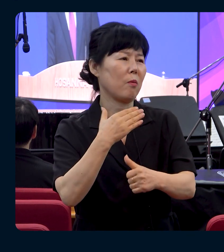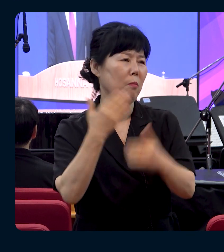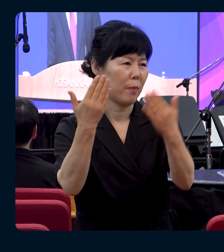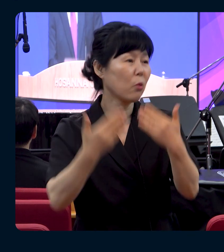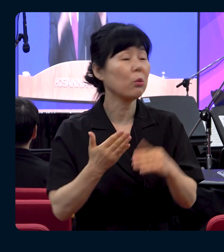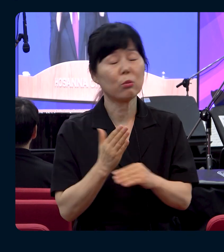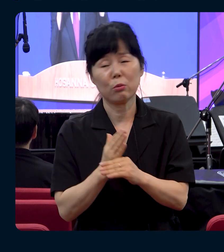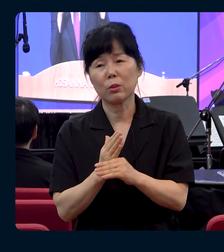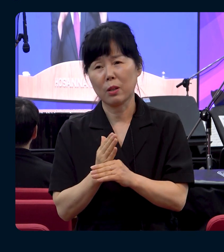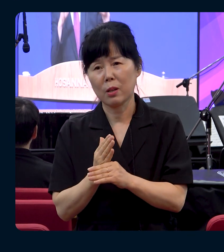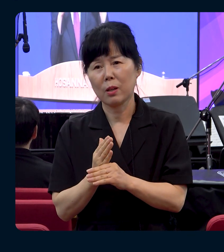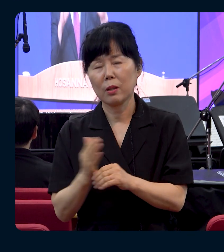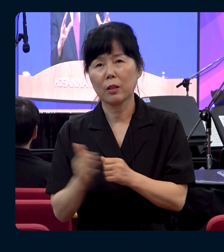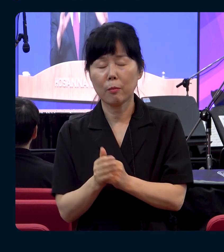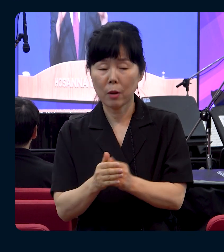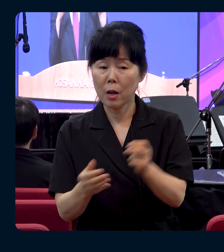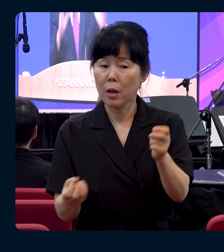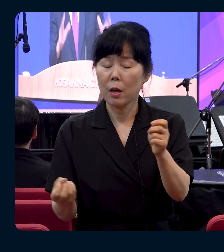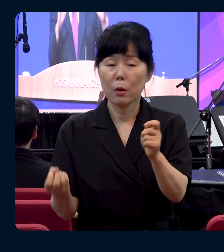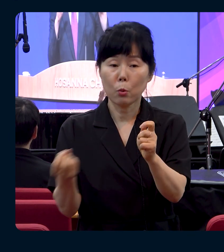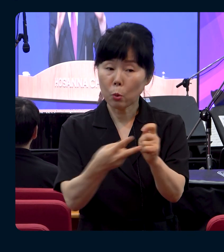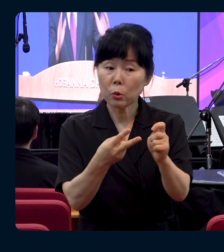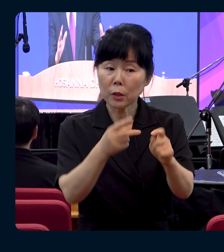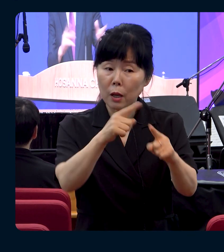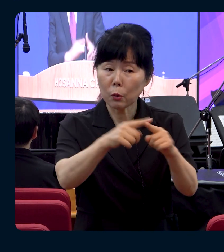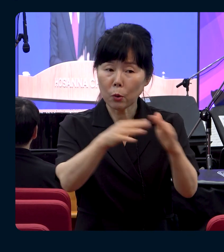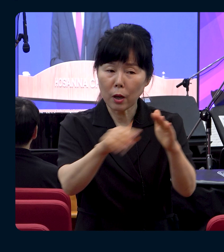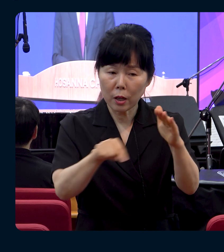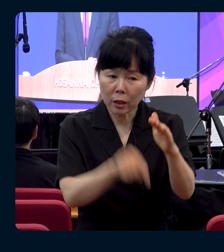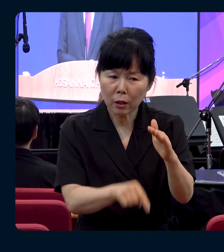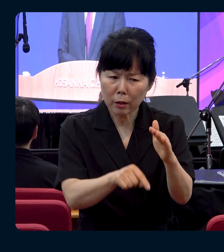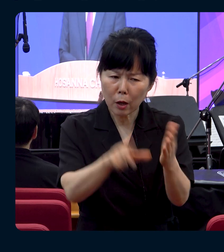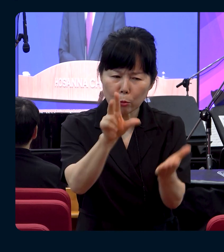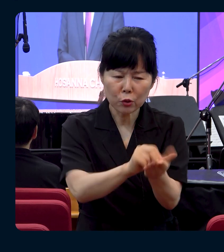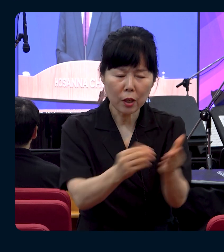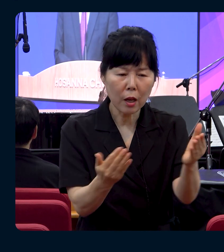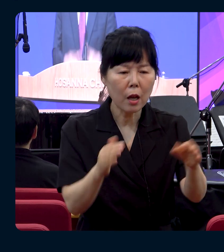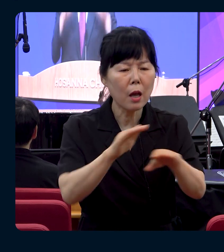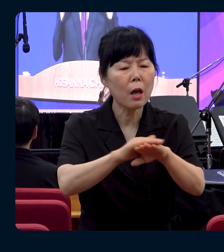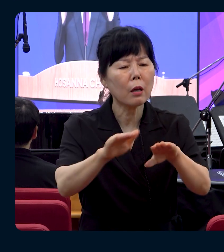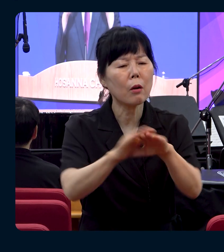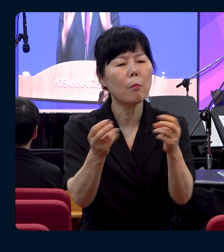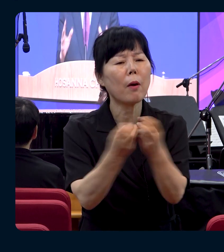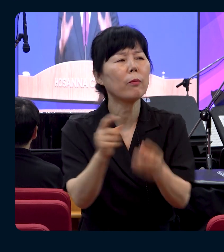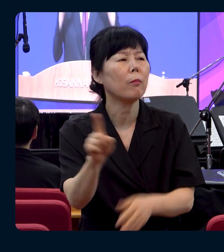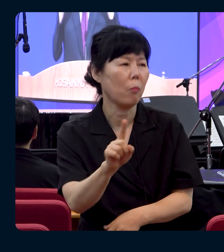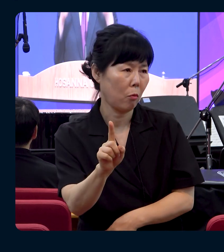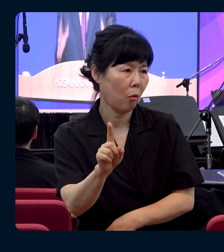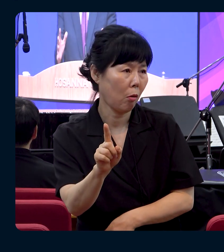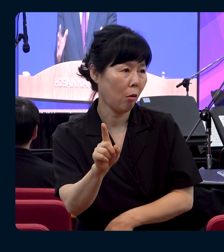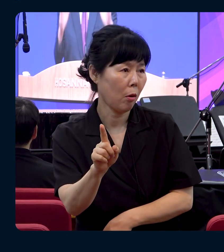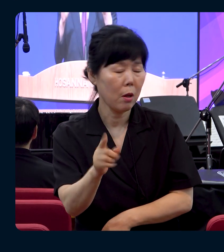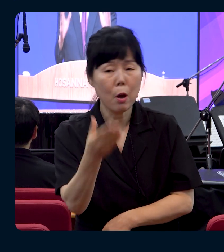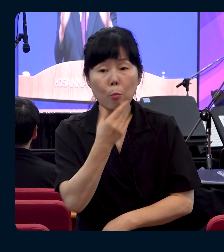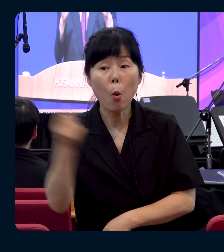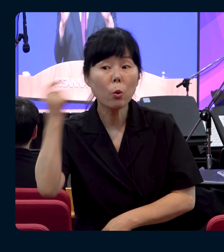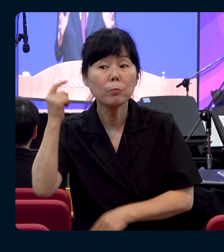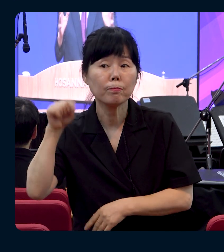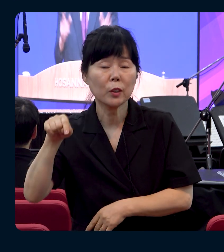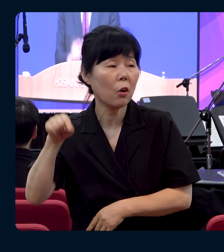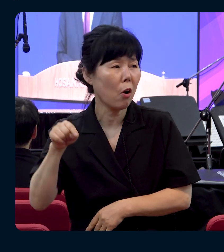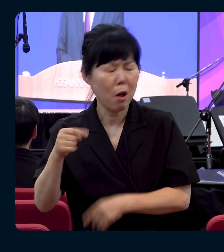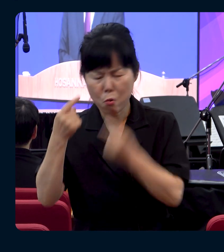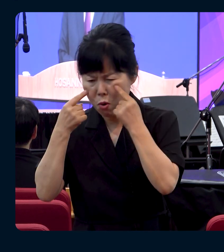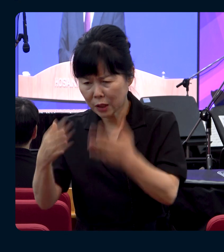때문에 그 골로새 교회의 문제를 해결하기 위해서는요, 복음이 무엇인지를 확실하게 보여줄 수